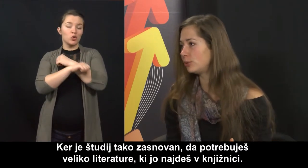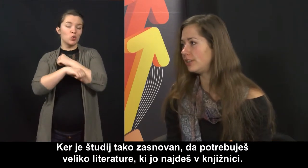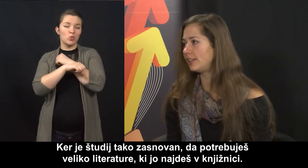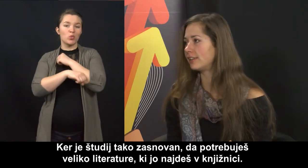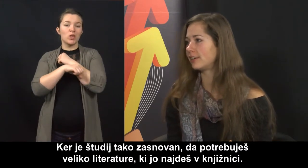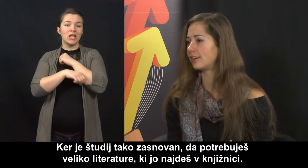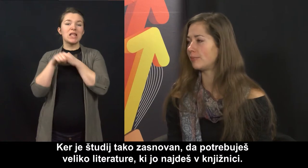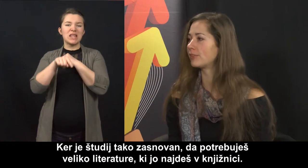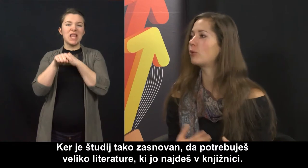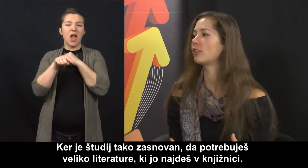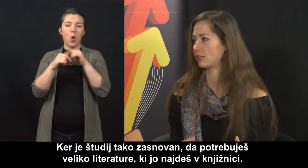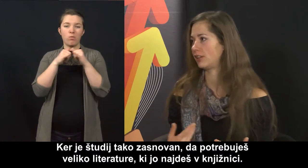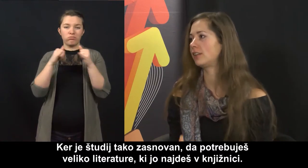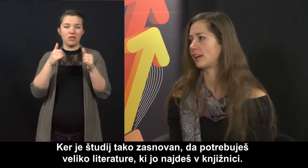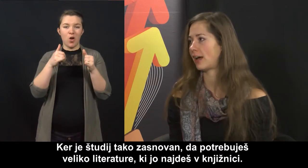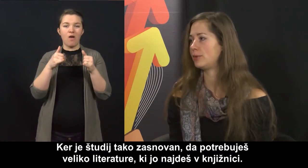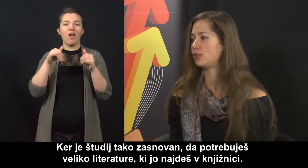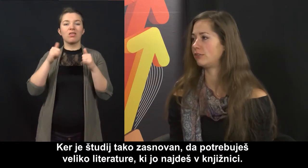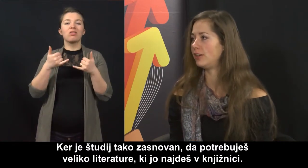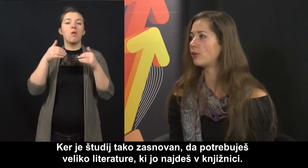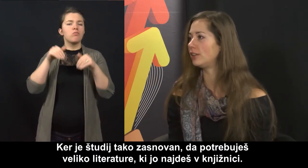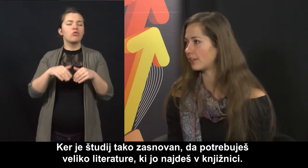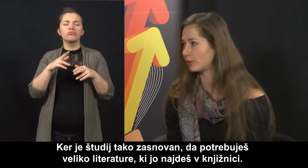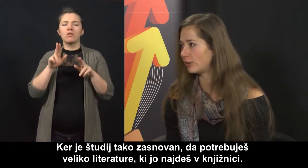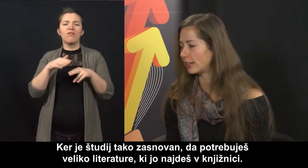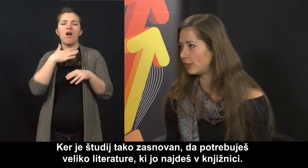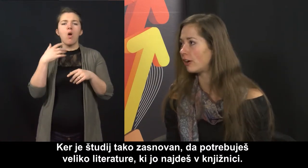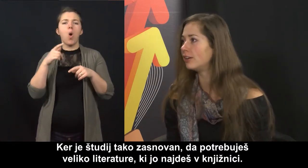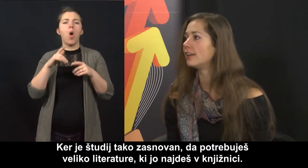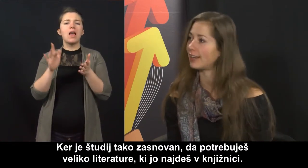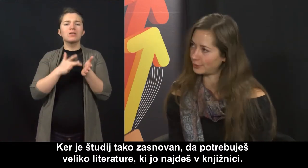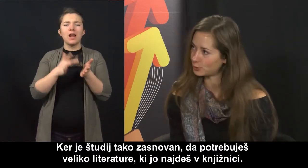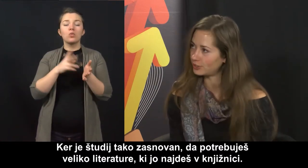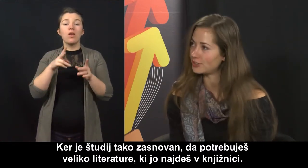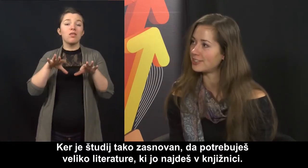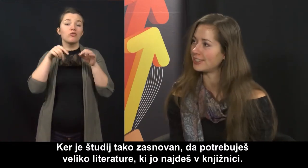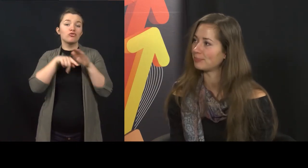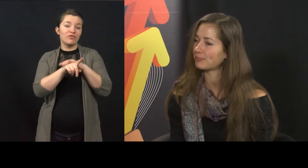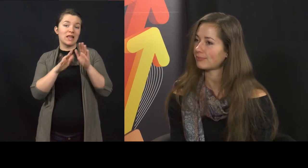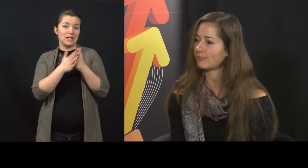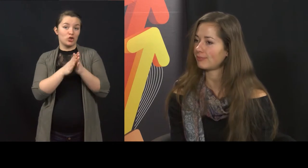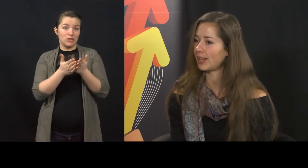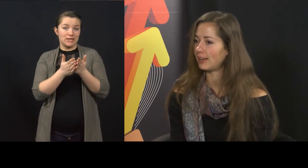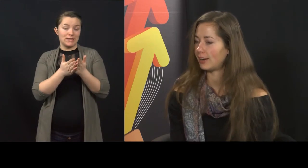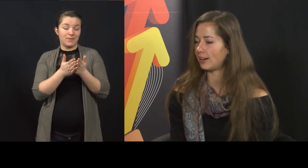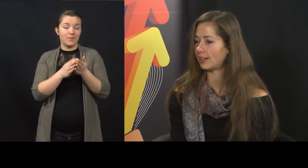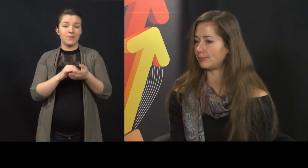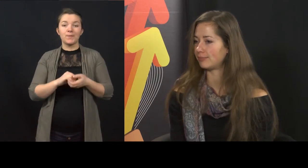je študij tako zasnovan, da rabiš veliko literature, ki jo najdeš v knjižnici.